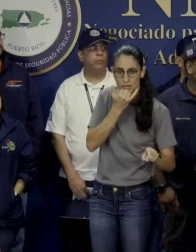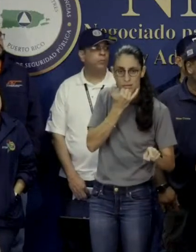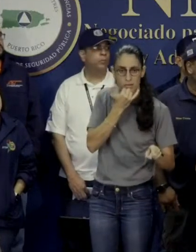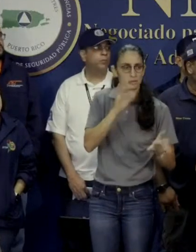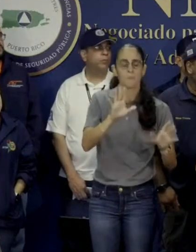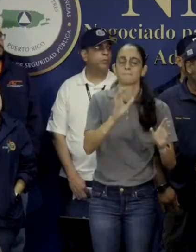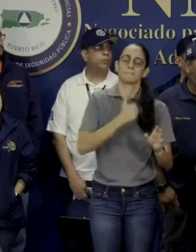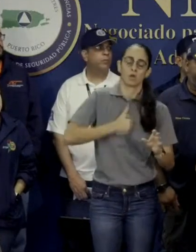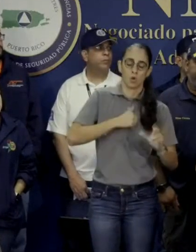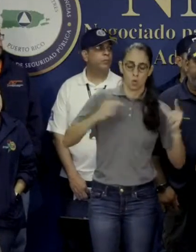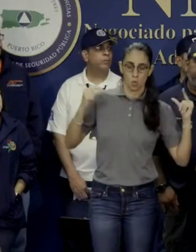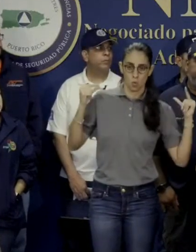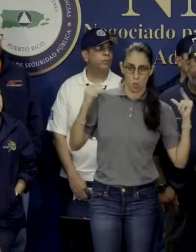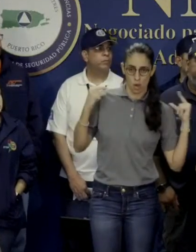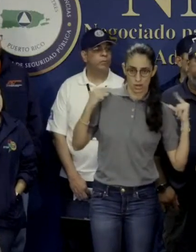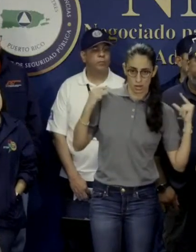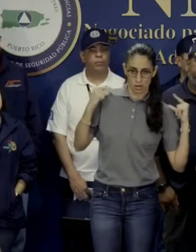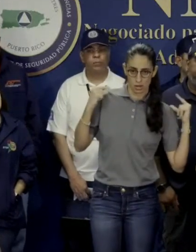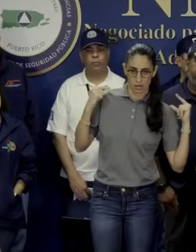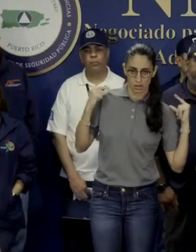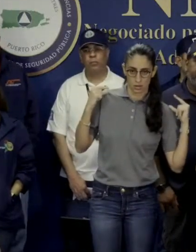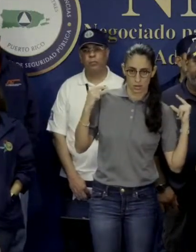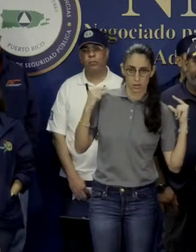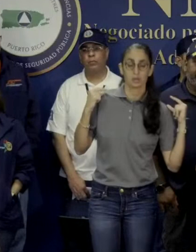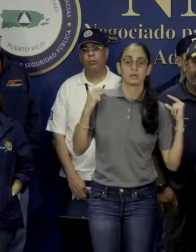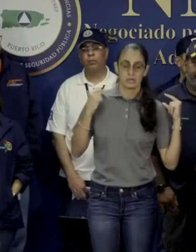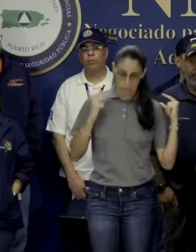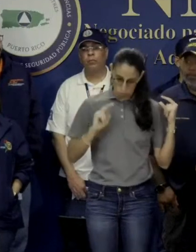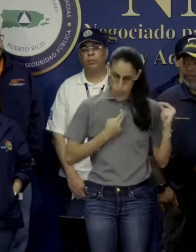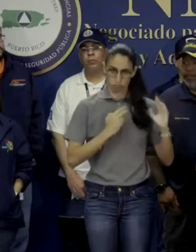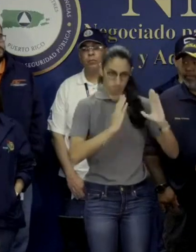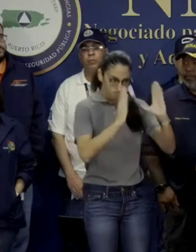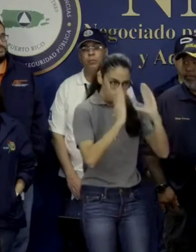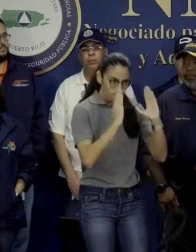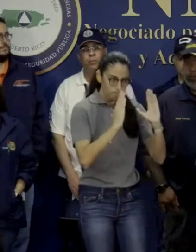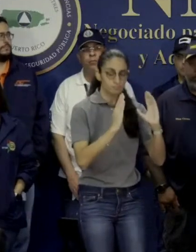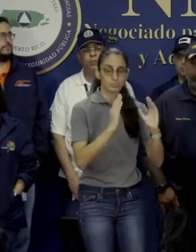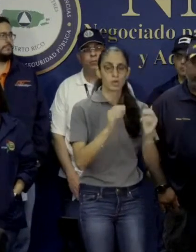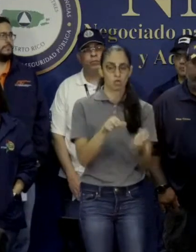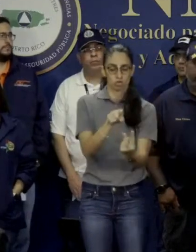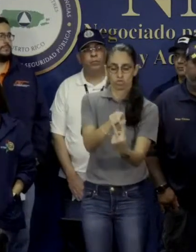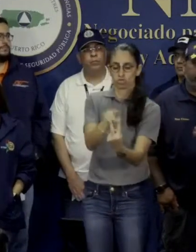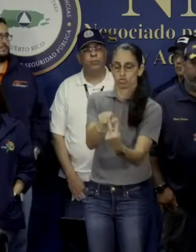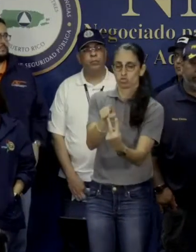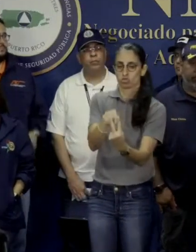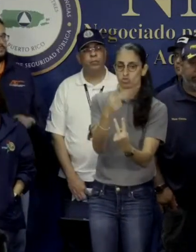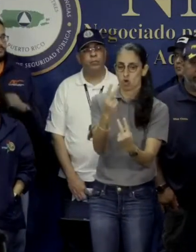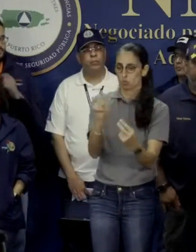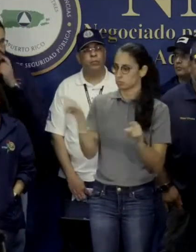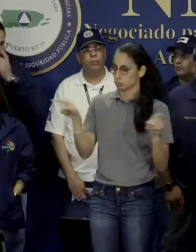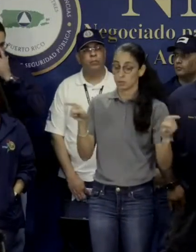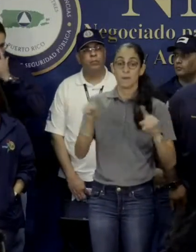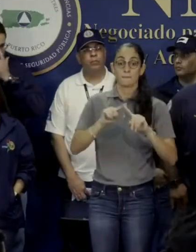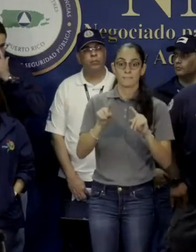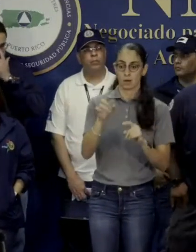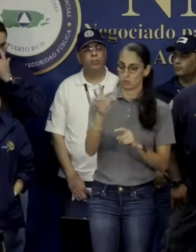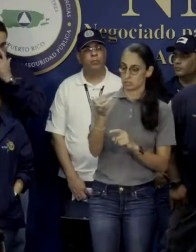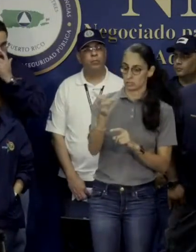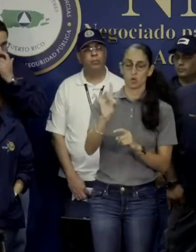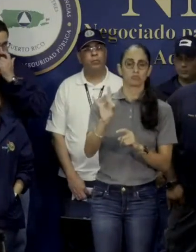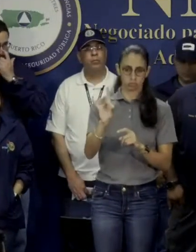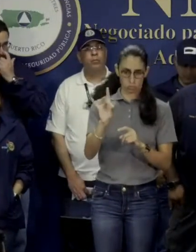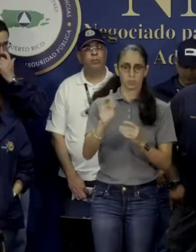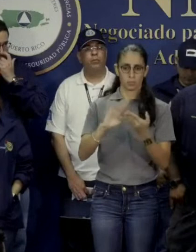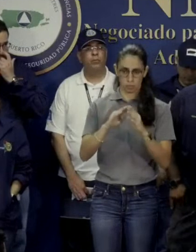en que también estamos en vías de atender. Solamente dos facilidades en todo Puerto Rico, en los 78 municipios.